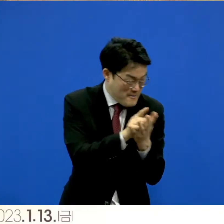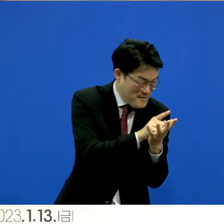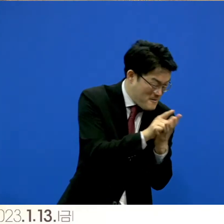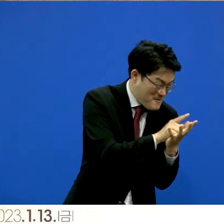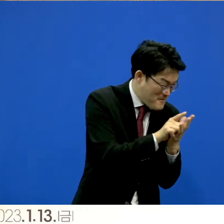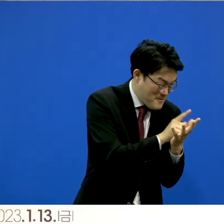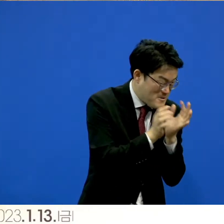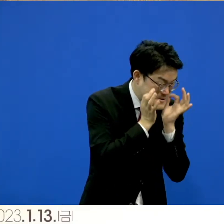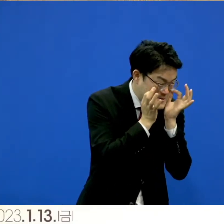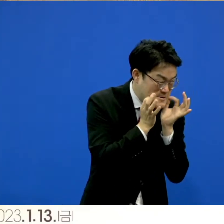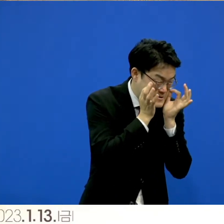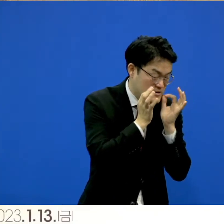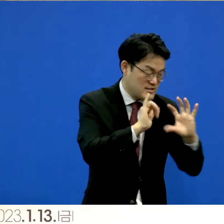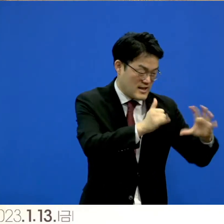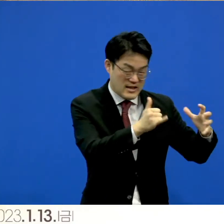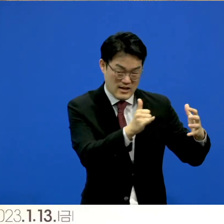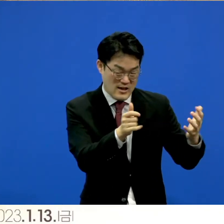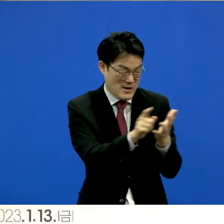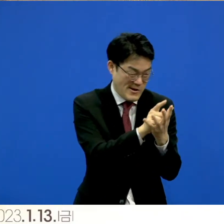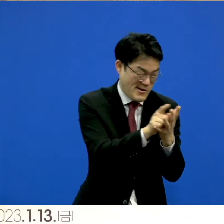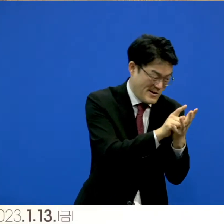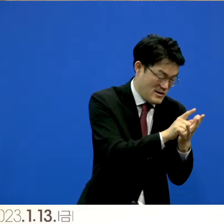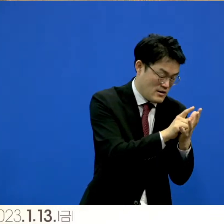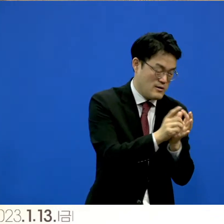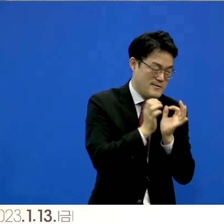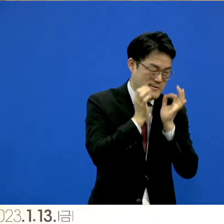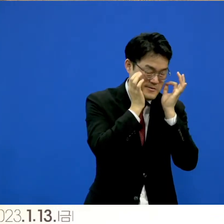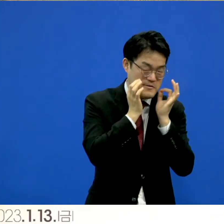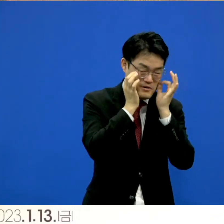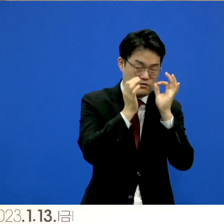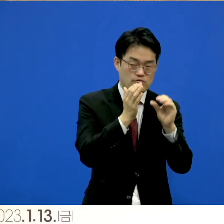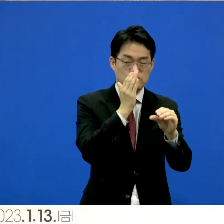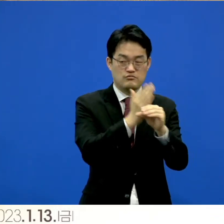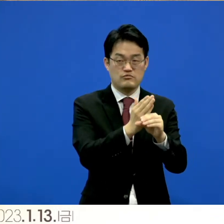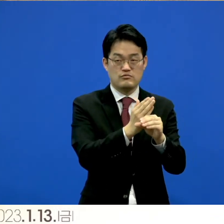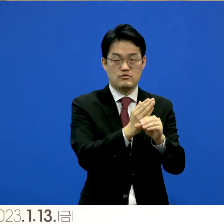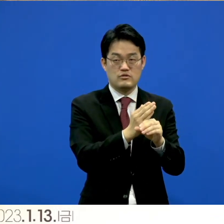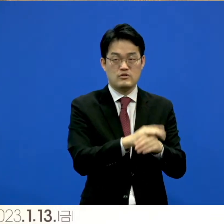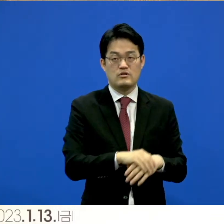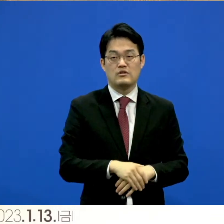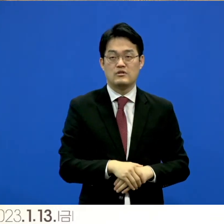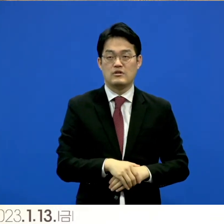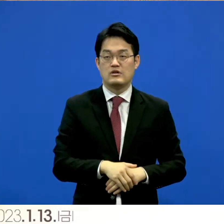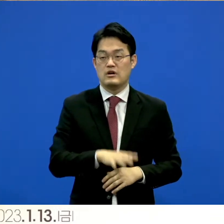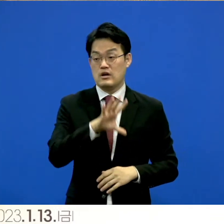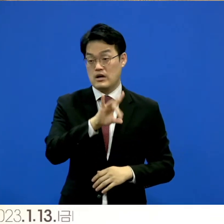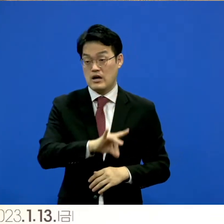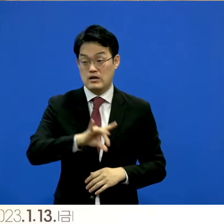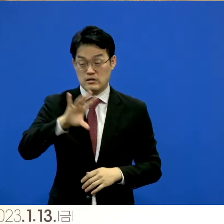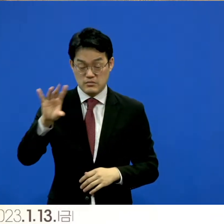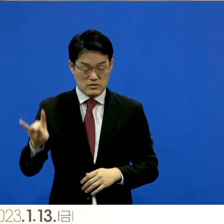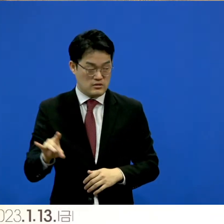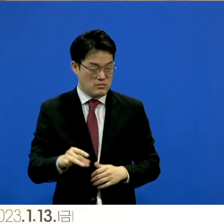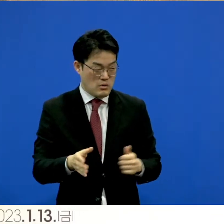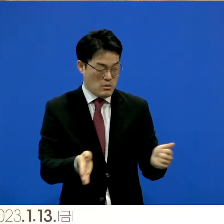인싸가 되려고 몸부림을 칩니다. 그래서 때로는 가스라이팅을